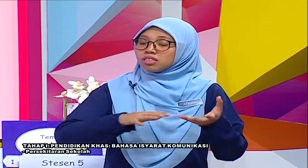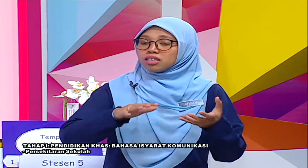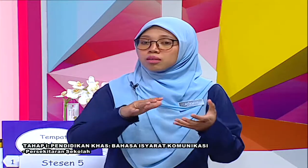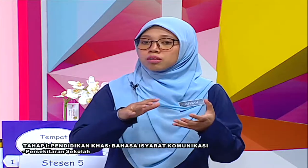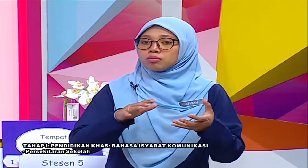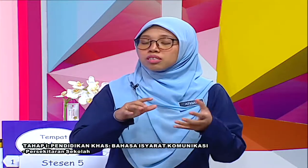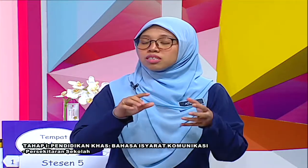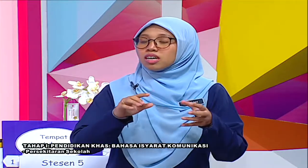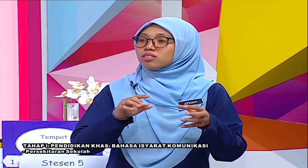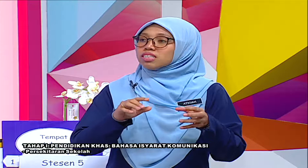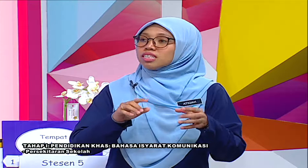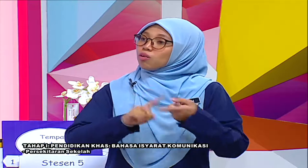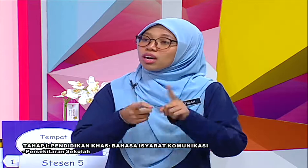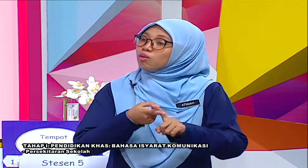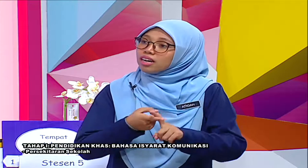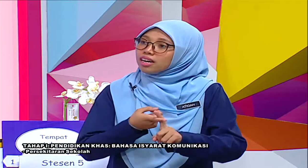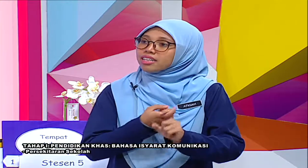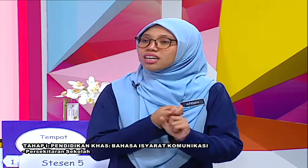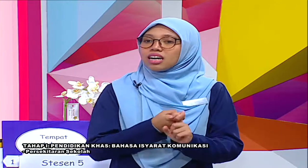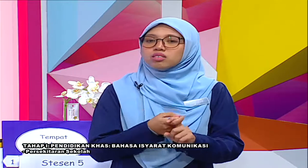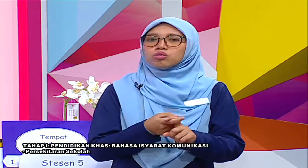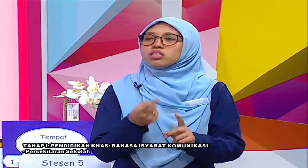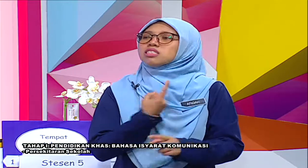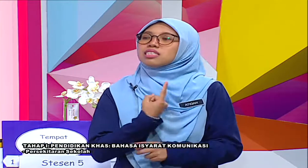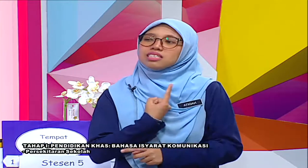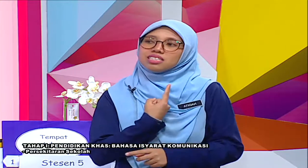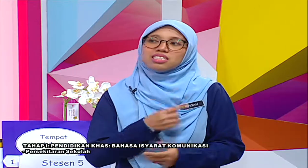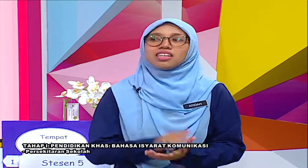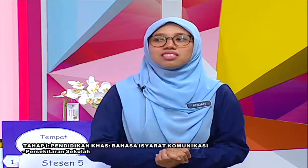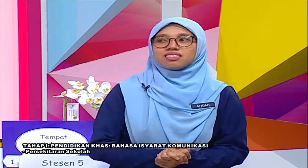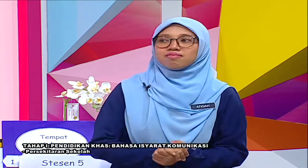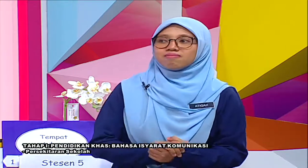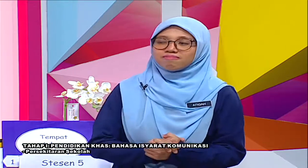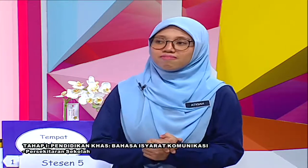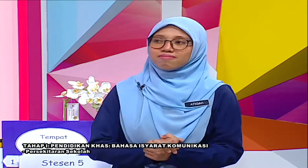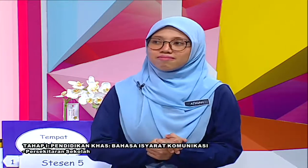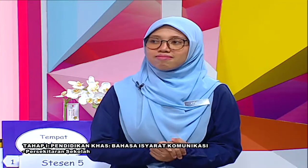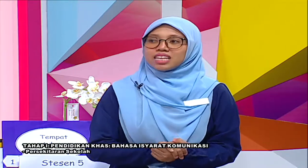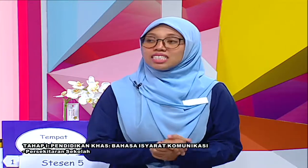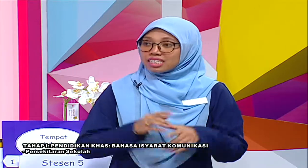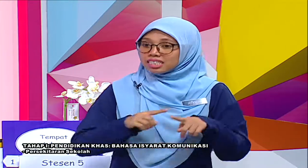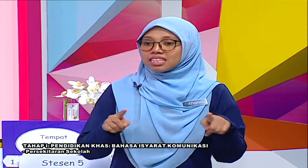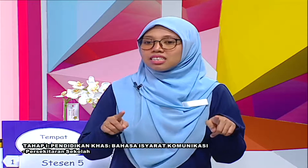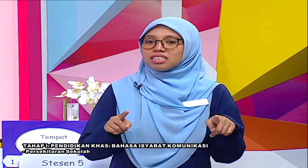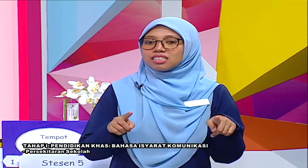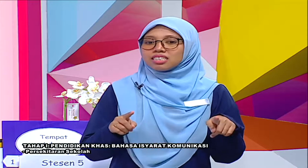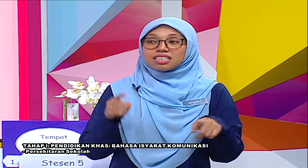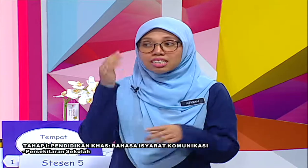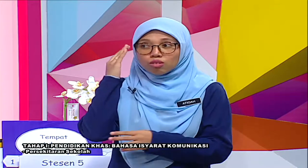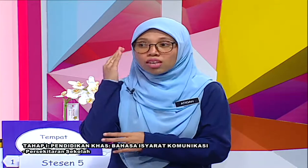bergaul dengan kawan-kawan. Dia suka sendiri-sendiri saja. Oh, begitu. Jadi kita kena tahulah